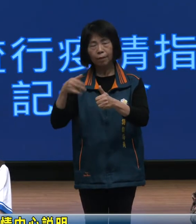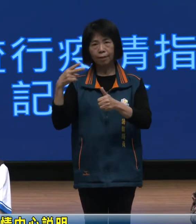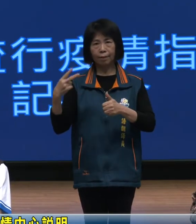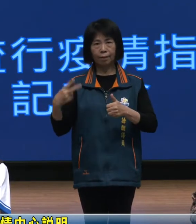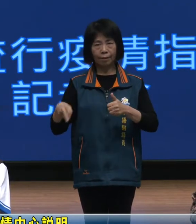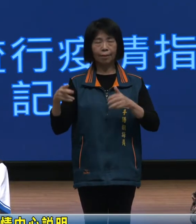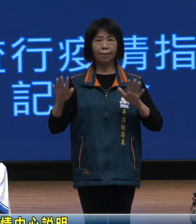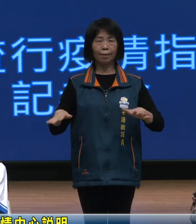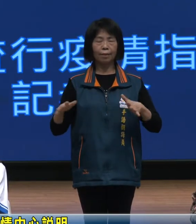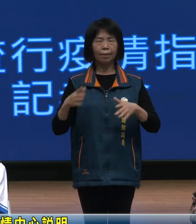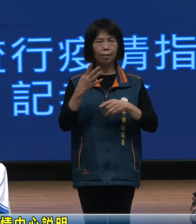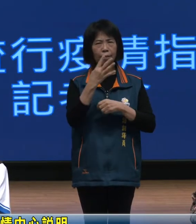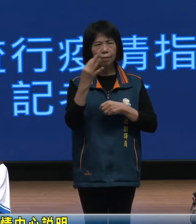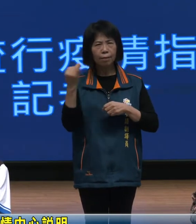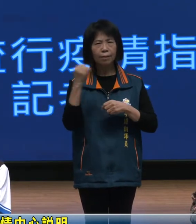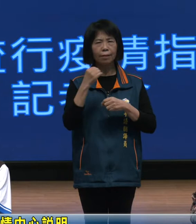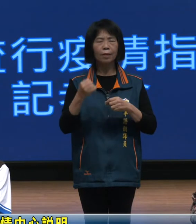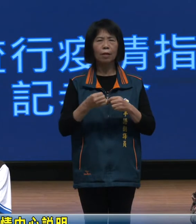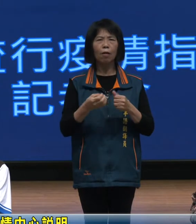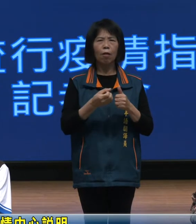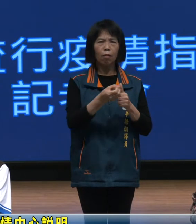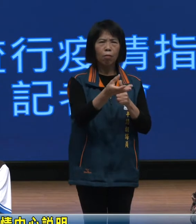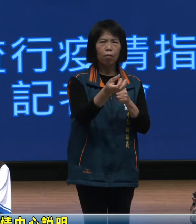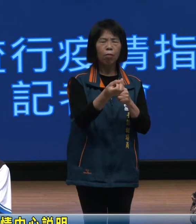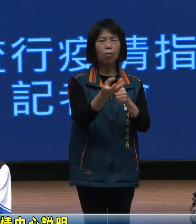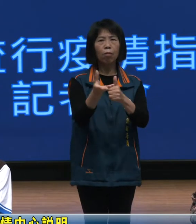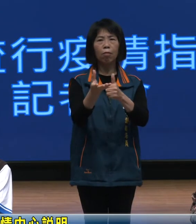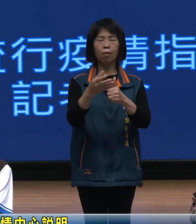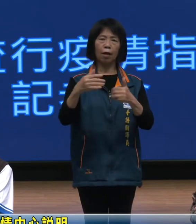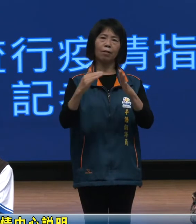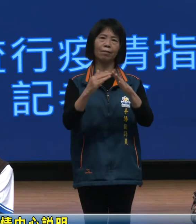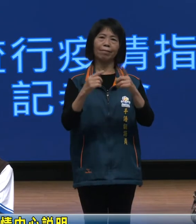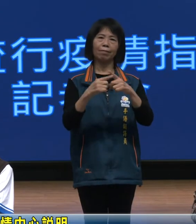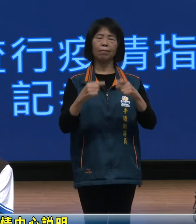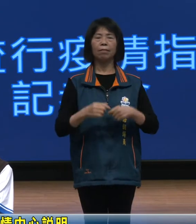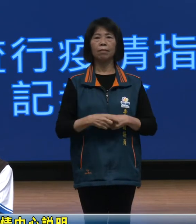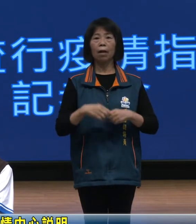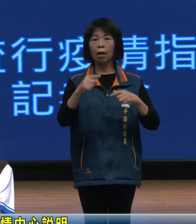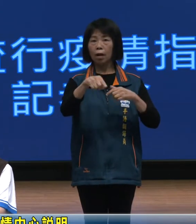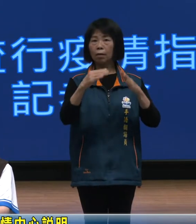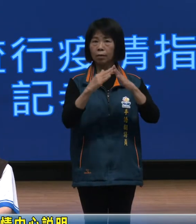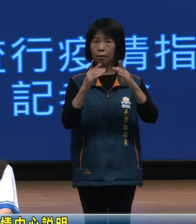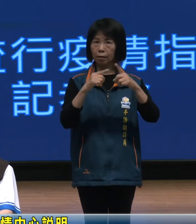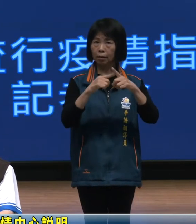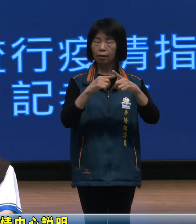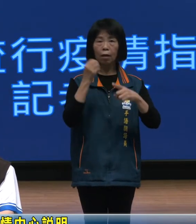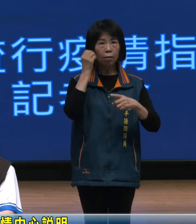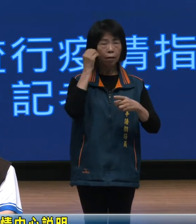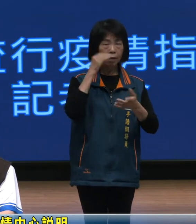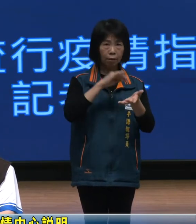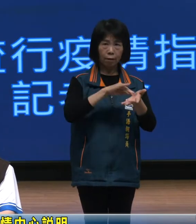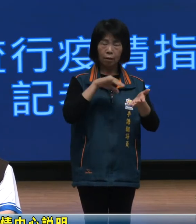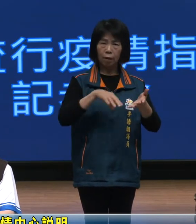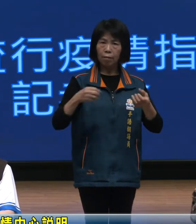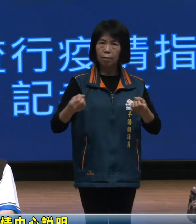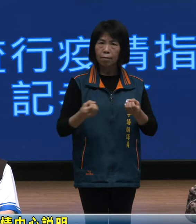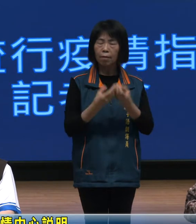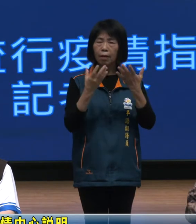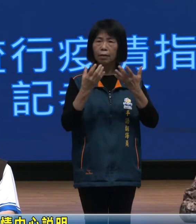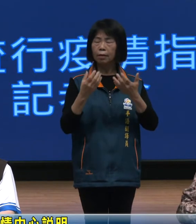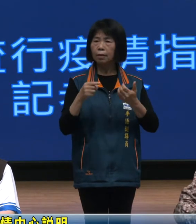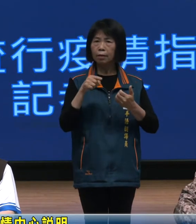目前有几位是已经延伸到这个家人的部分。不过因为家人的部分在布利花莲医院发生这